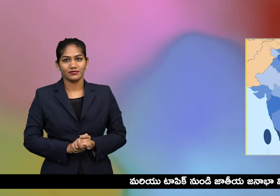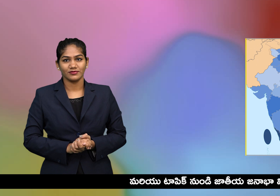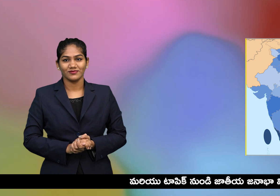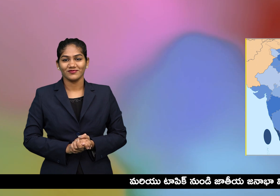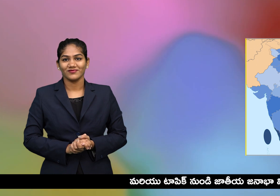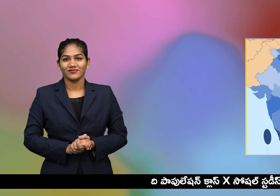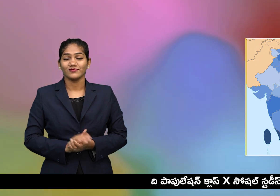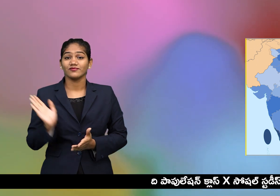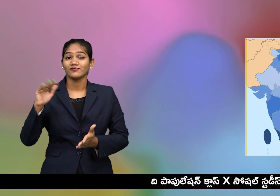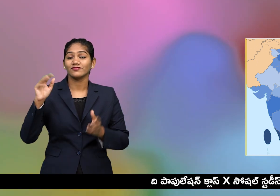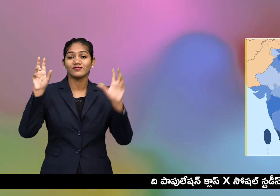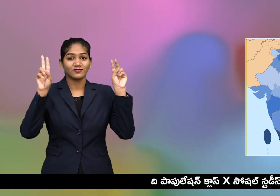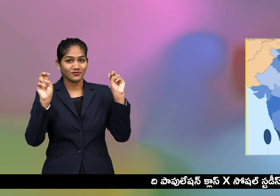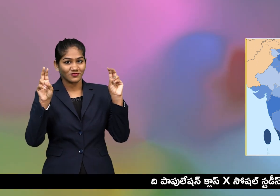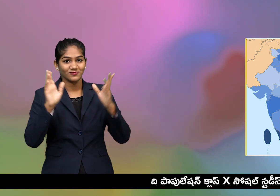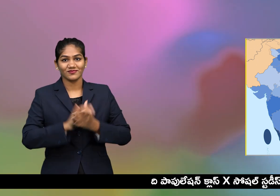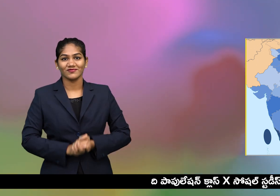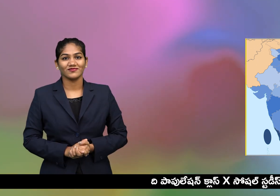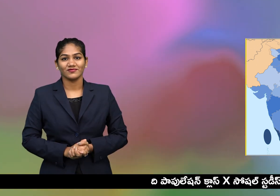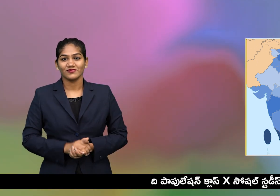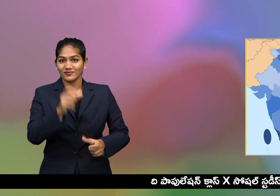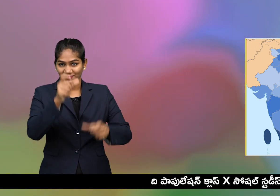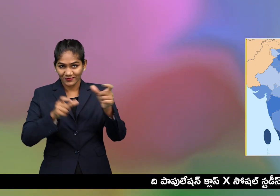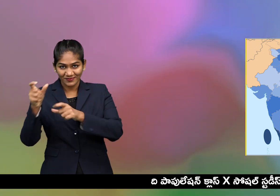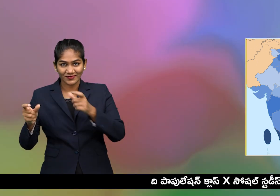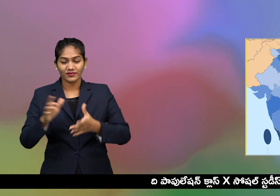గురించి ఇప్పుడు మనం మరింత అర్థం చేసుకుందాం.